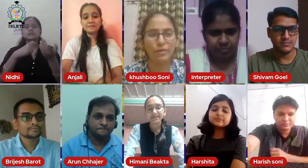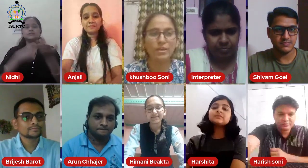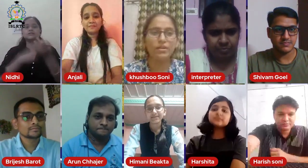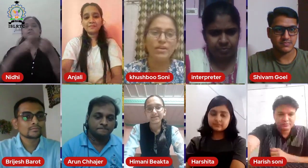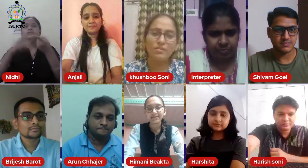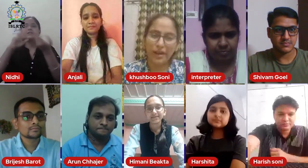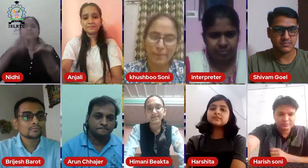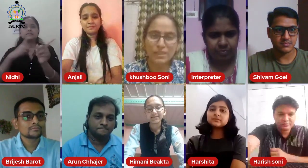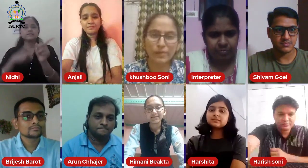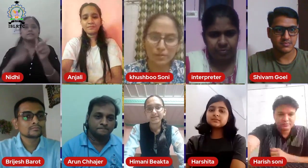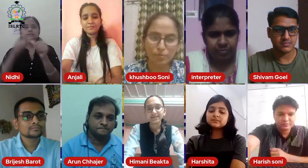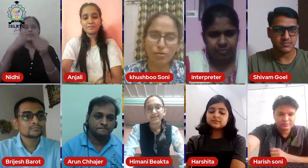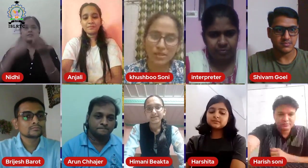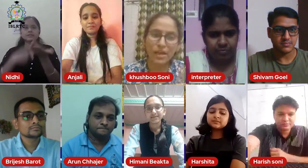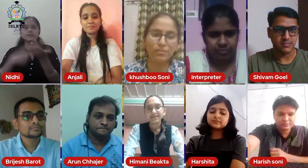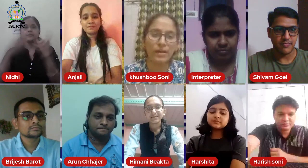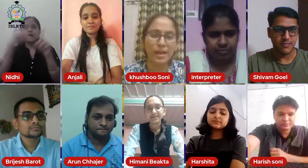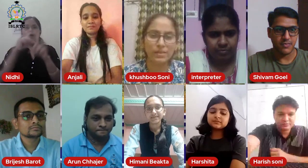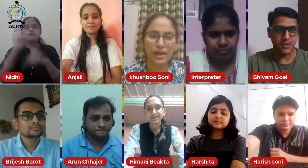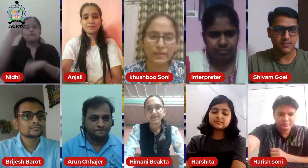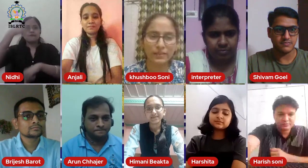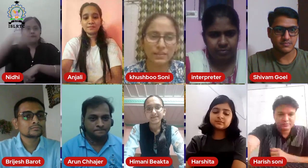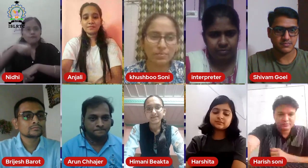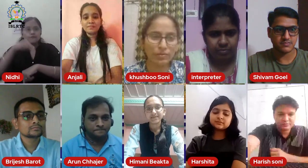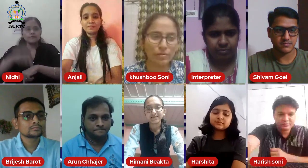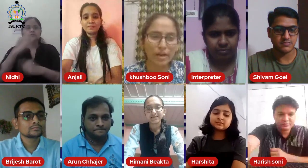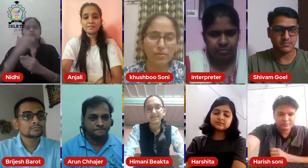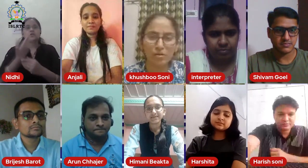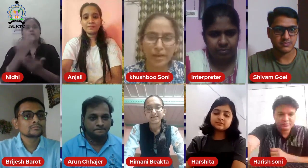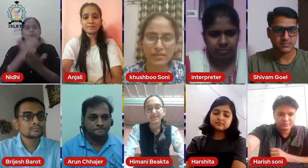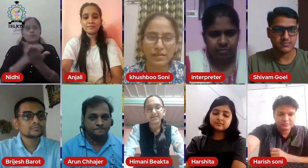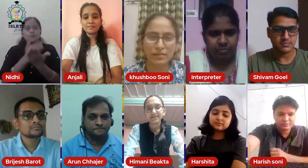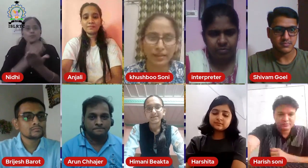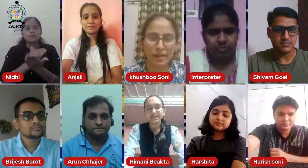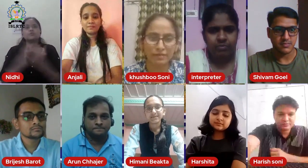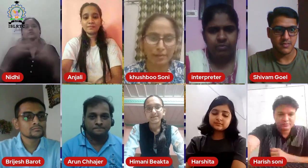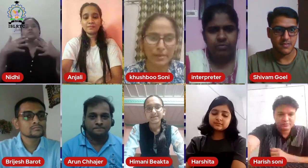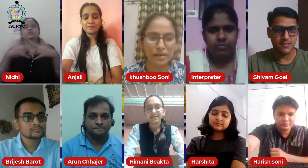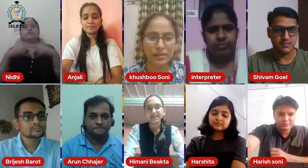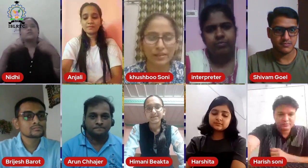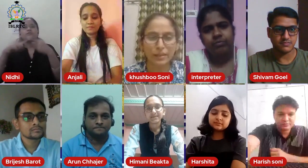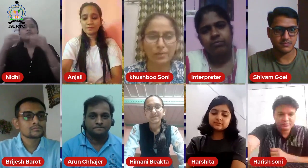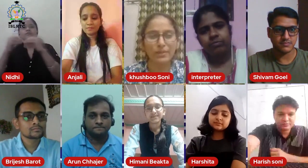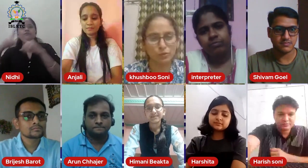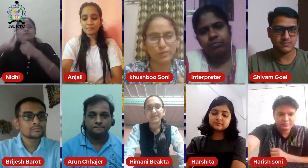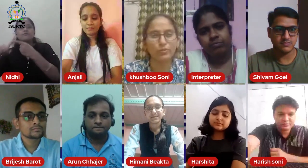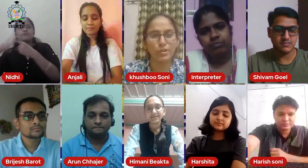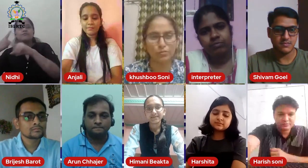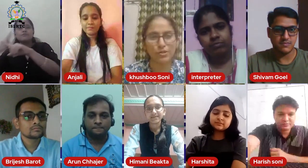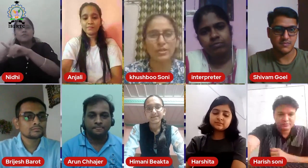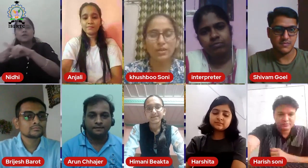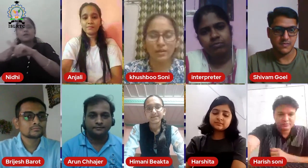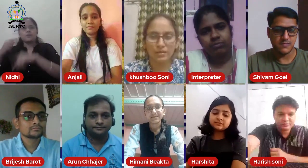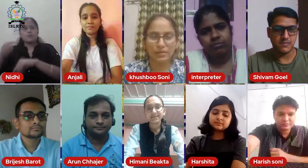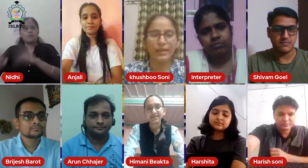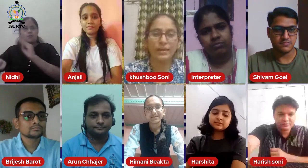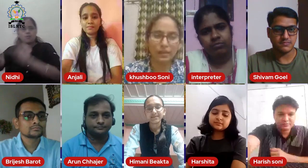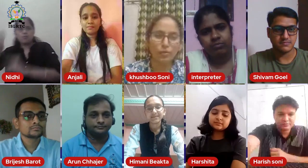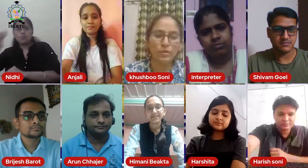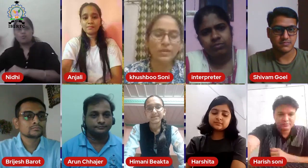क्योंकि वेबएक्स में मोस्टली हम ISLRTC के प्रोग्राम ऑर्गेनाइज करते हैं, वेबिनार करते हैं, बट उसमें कुछ ना कुछ दिक्कतें होती